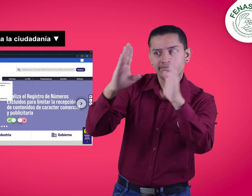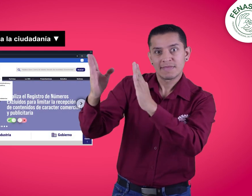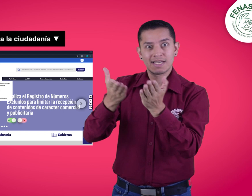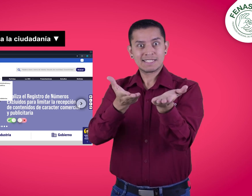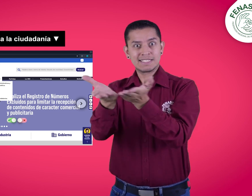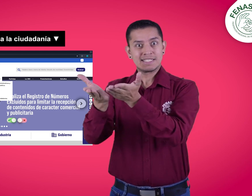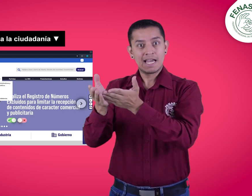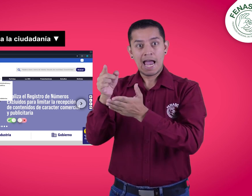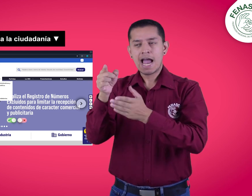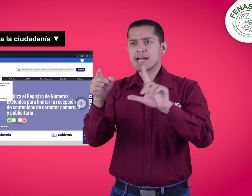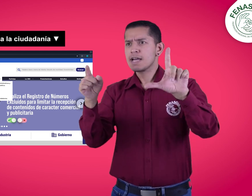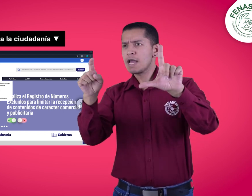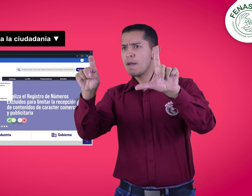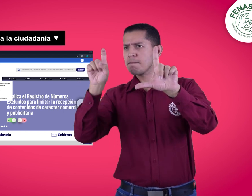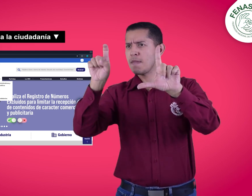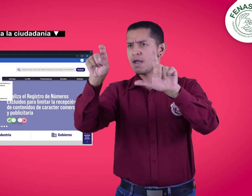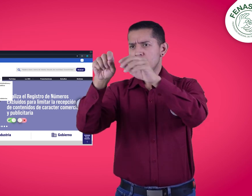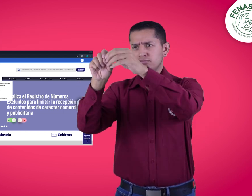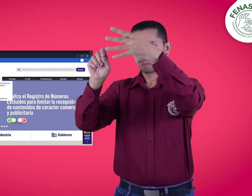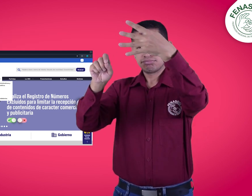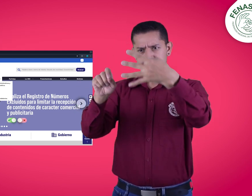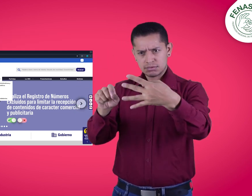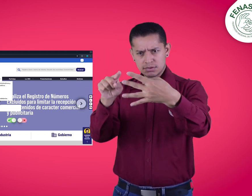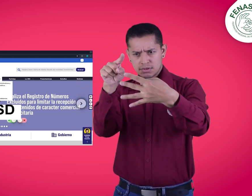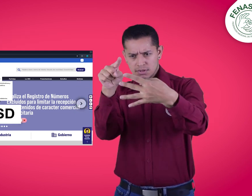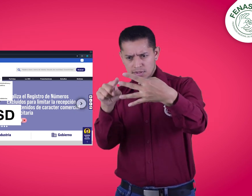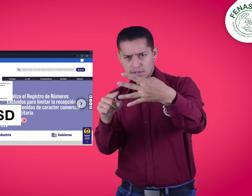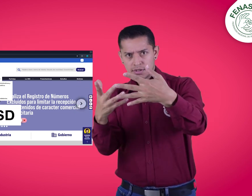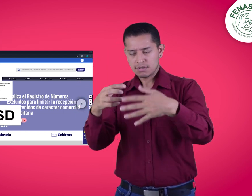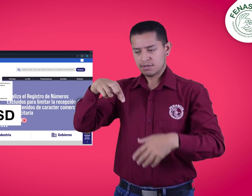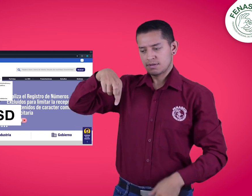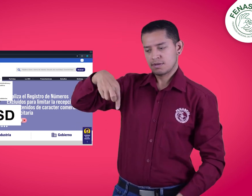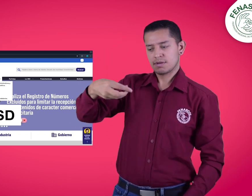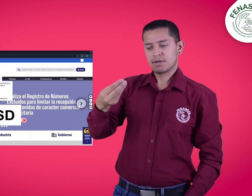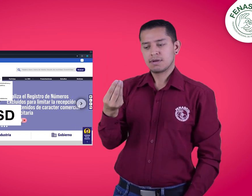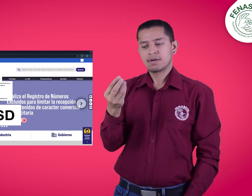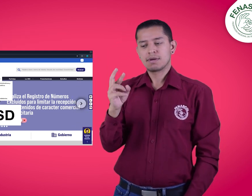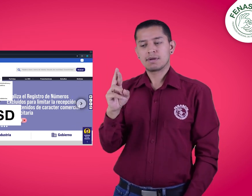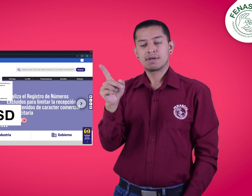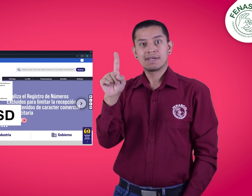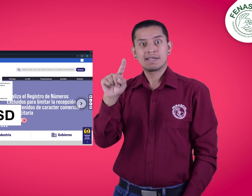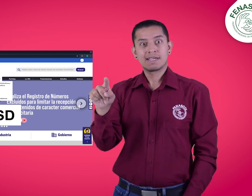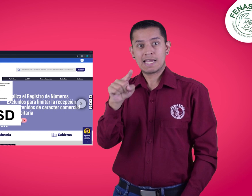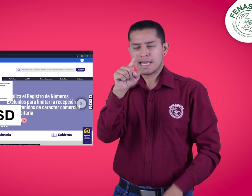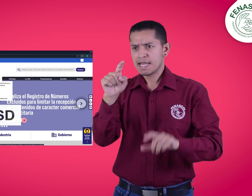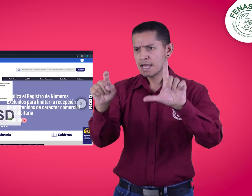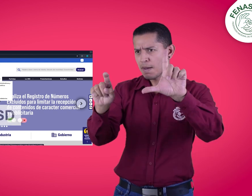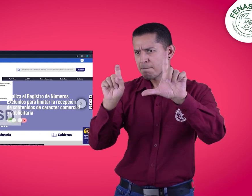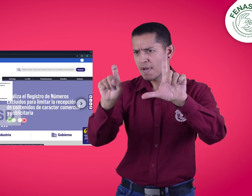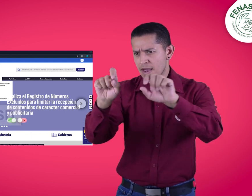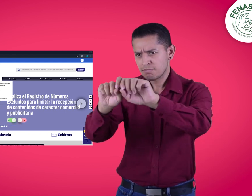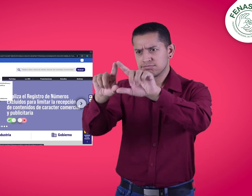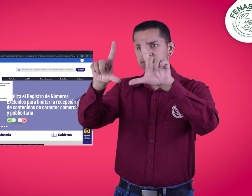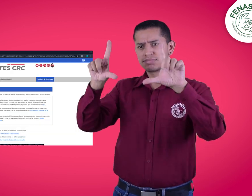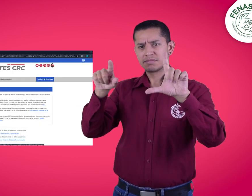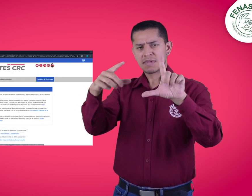atención y servicio a la ciudadanía dando clic en en pqrs y dejando allí su